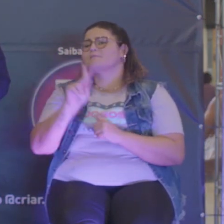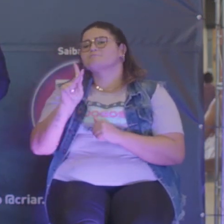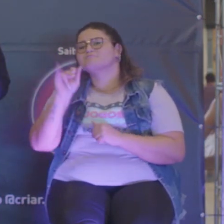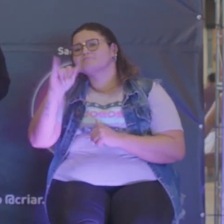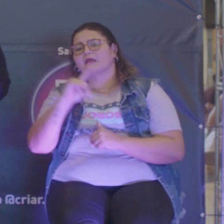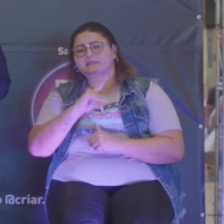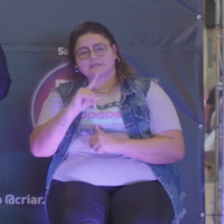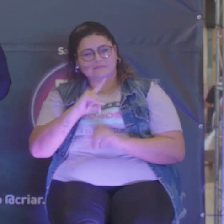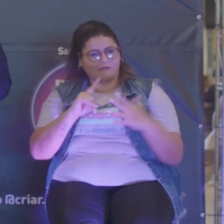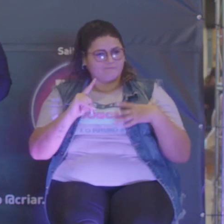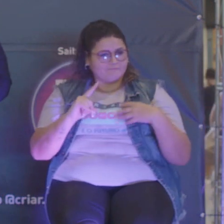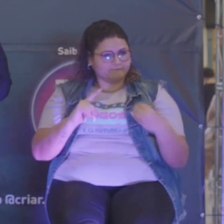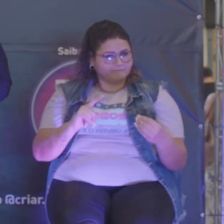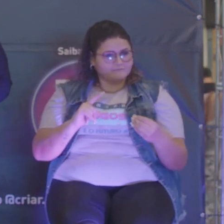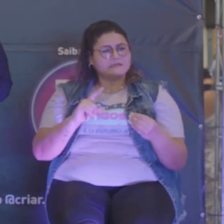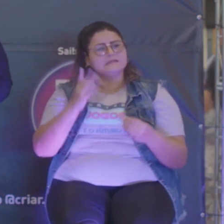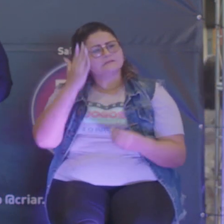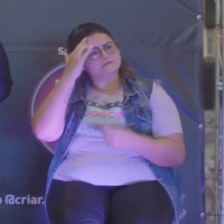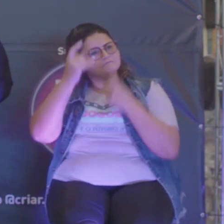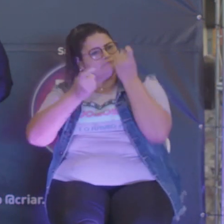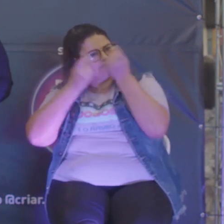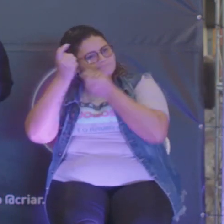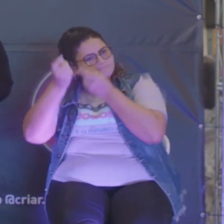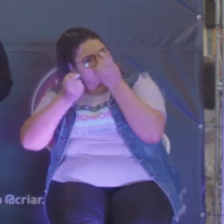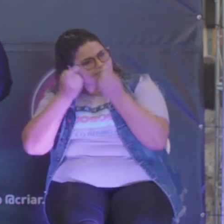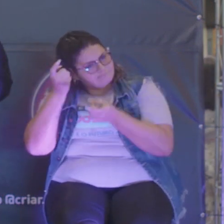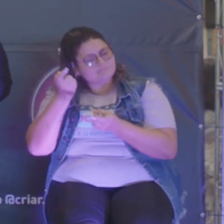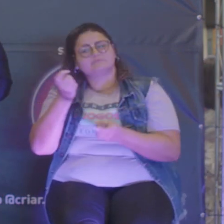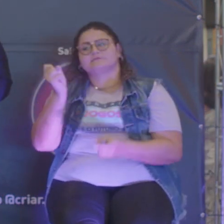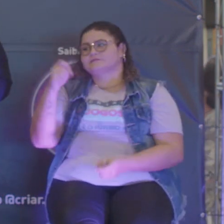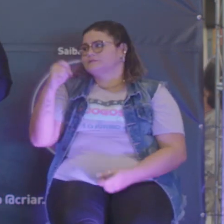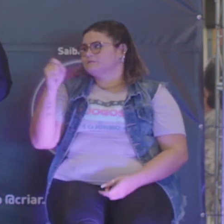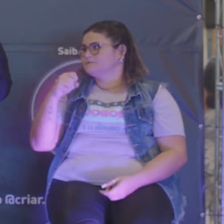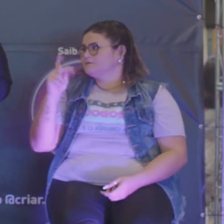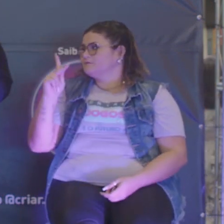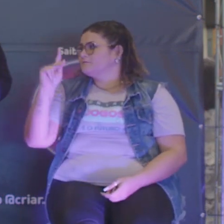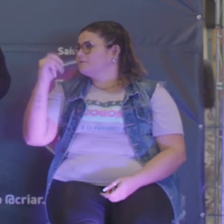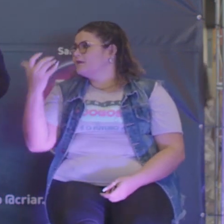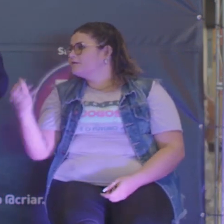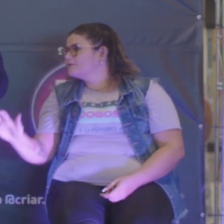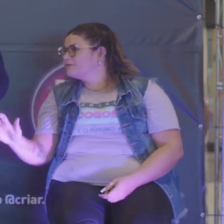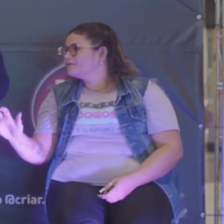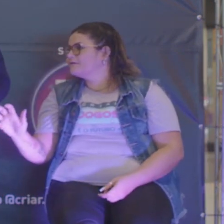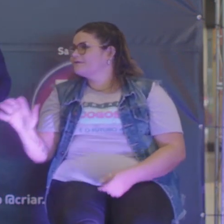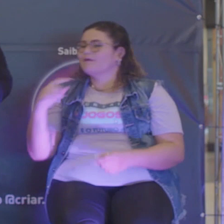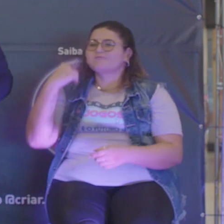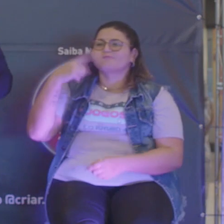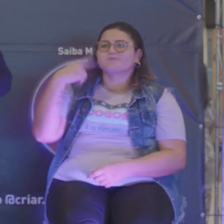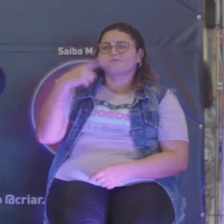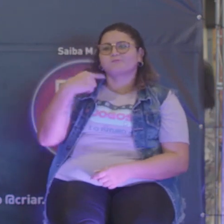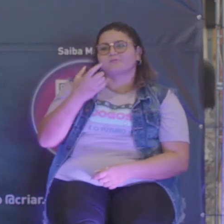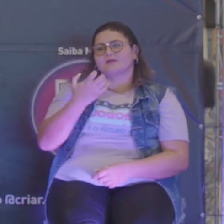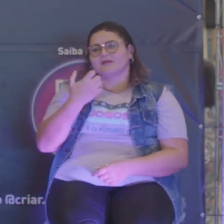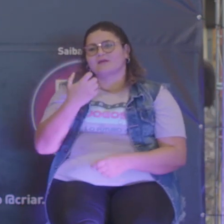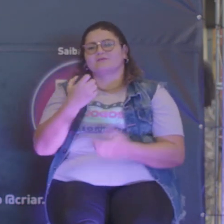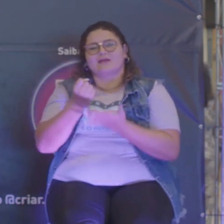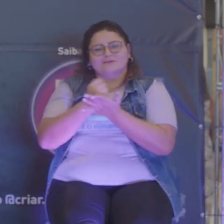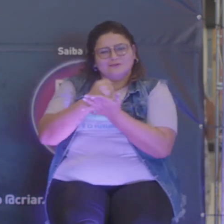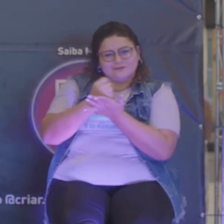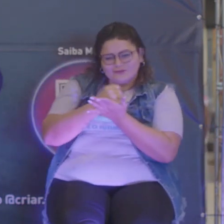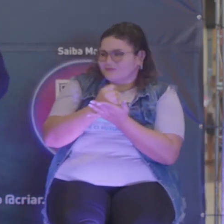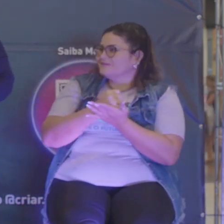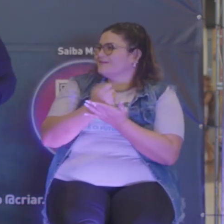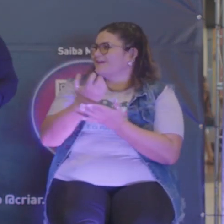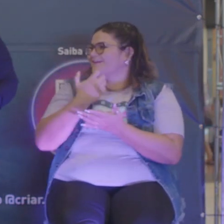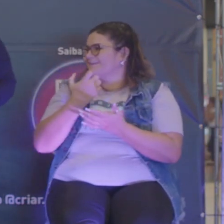um filho em casa, um sobrinho ou um neto, que fala, pai, eu não quero ser advogado, eu quero ser streamer. Eu